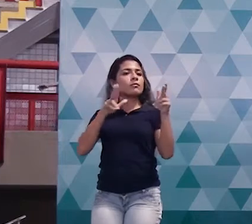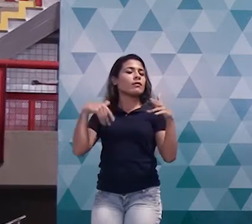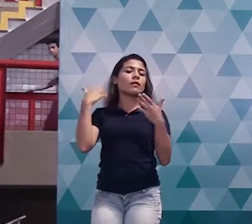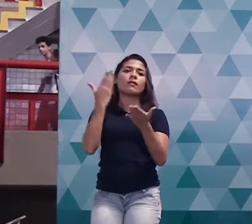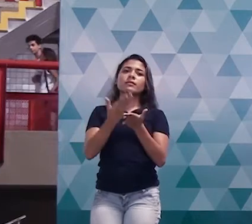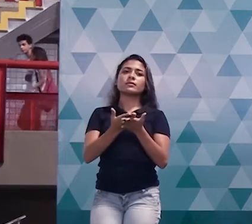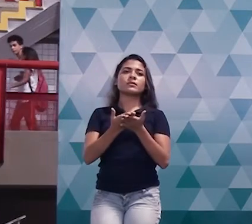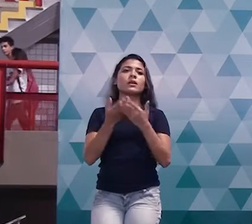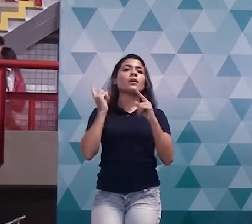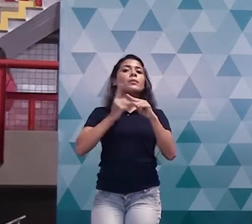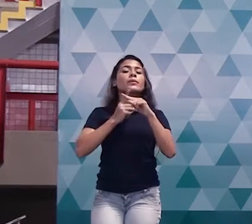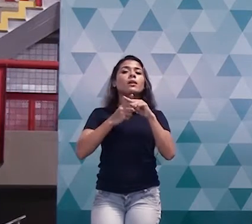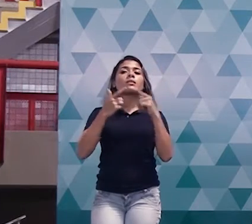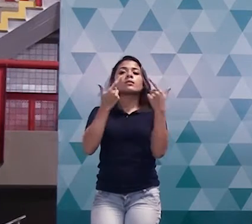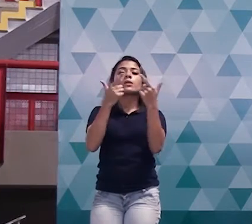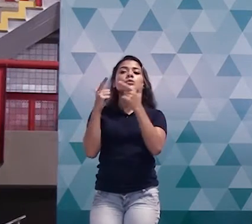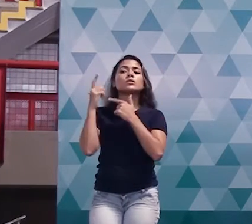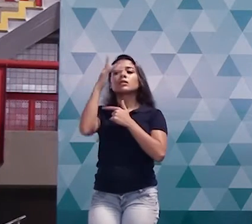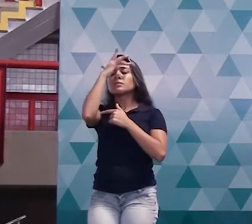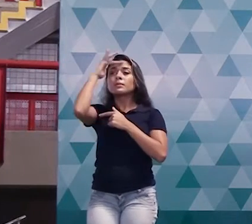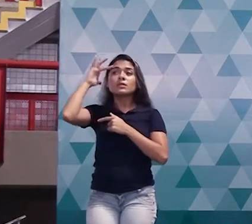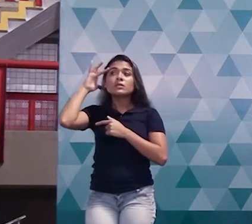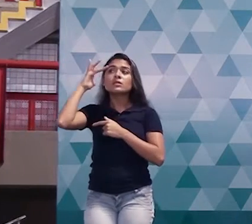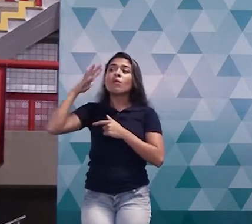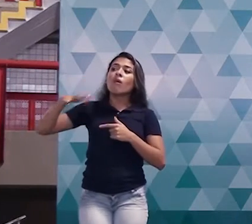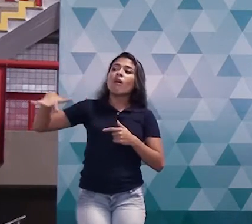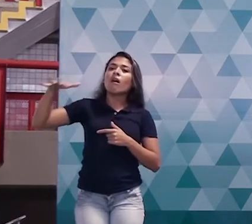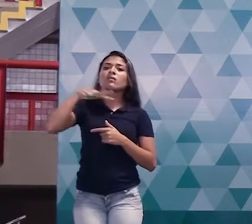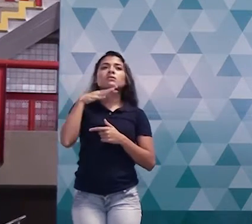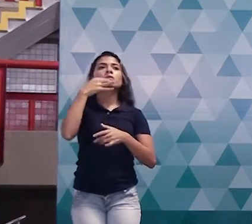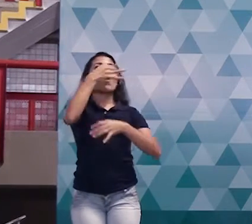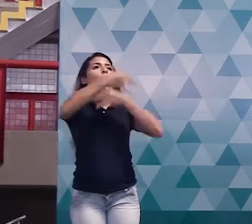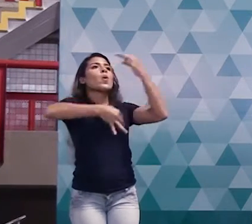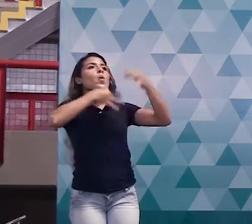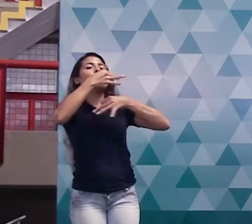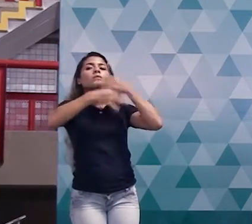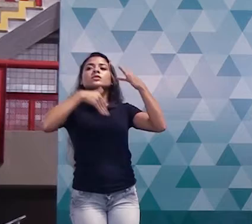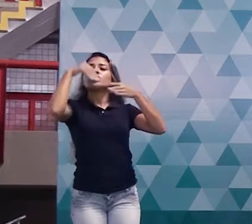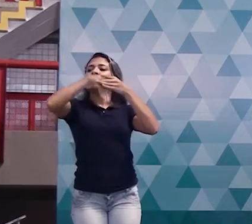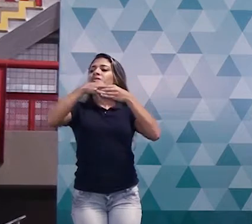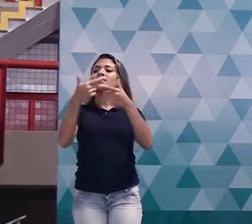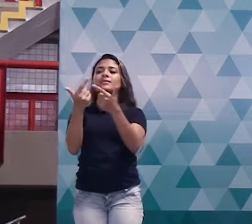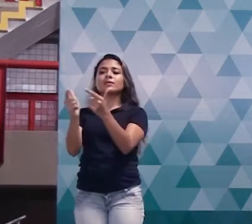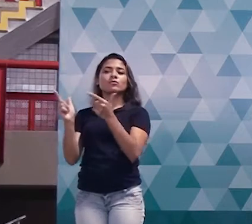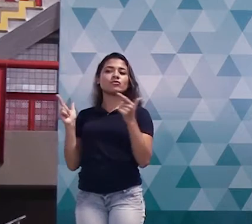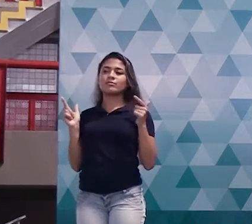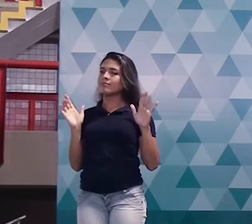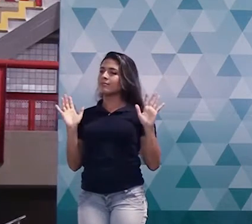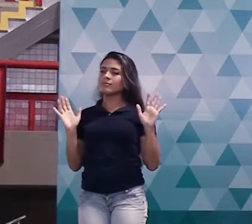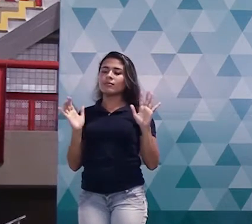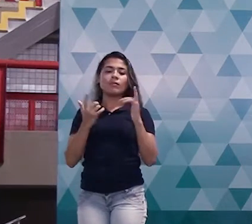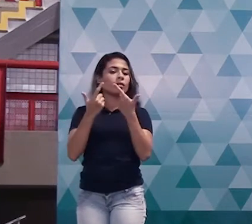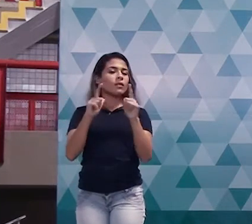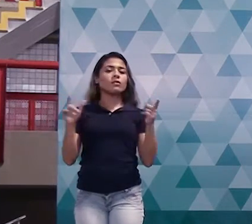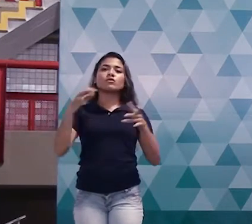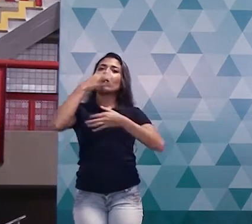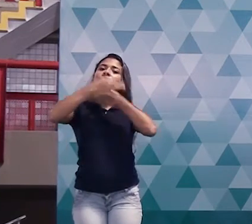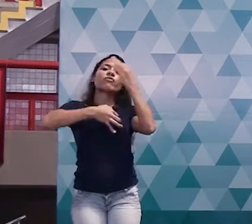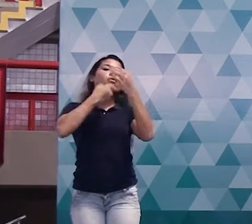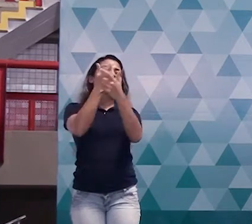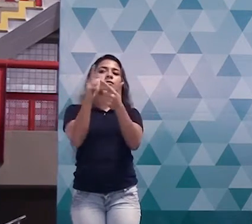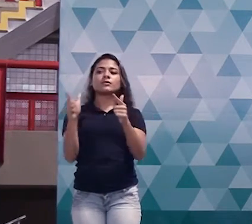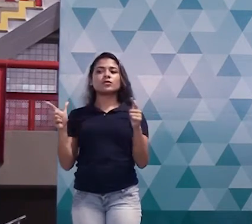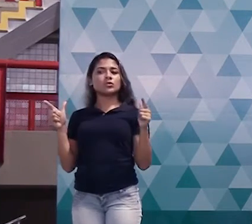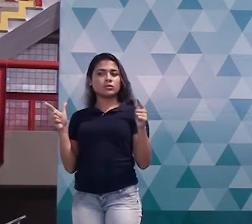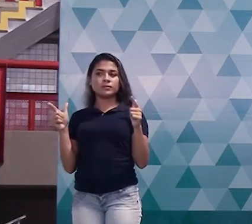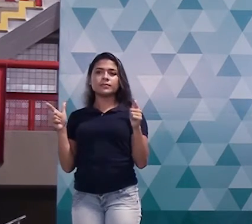havia participação popular nas decisões do Estado. Nunca teve. Vamos ser sinceros? A